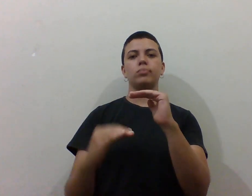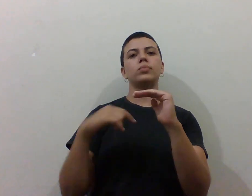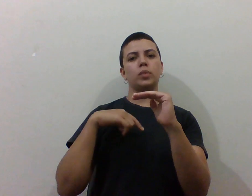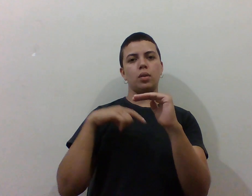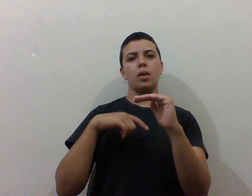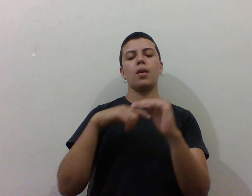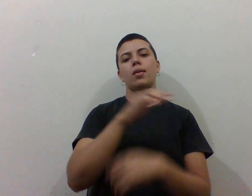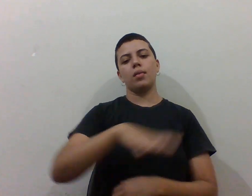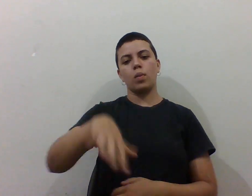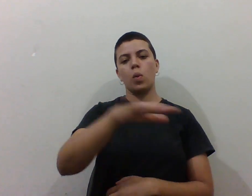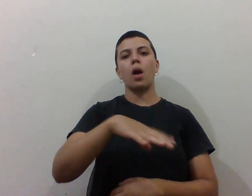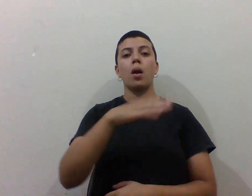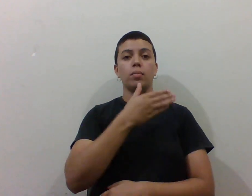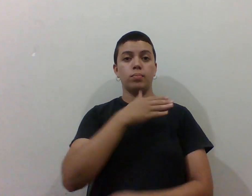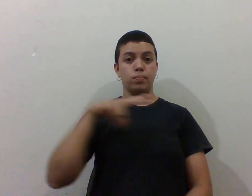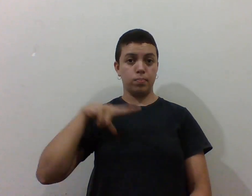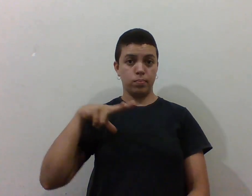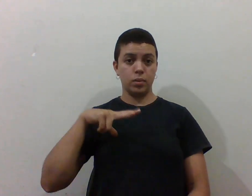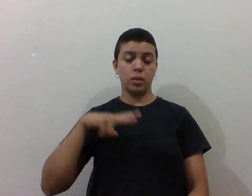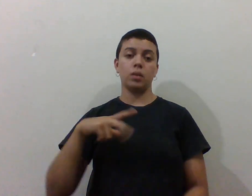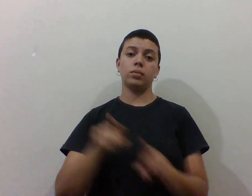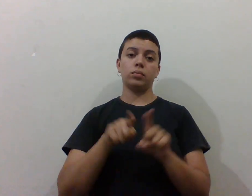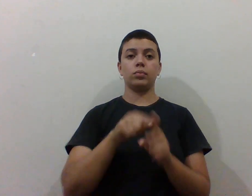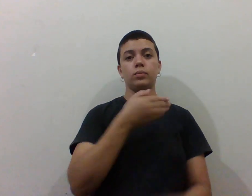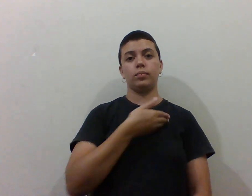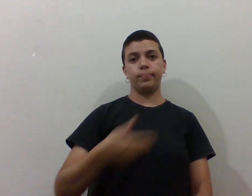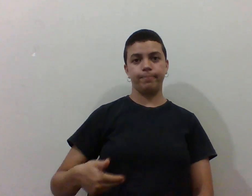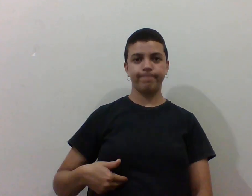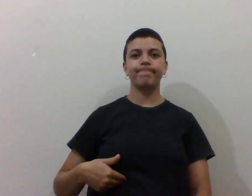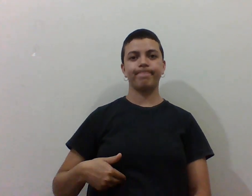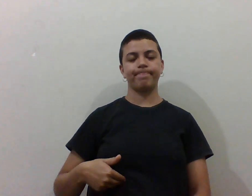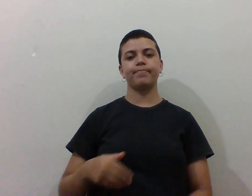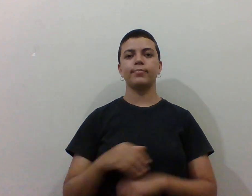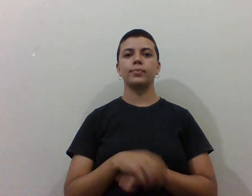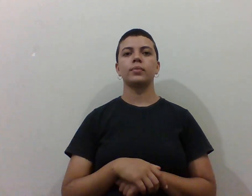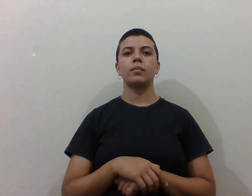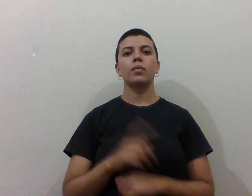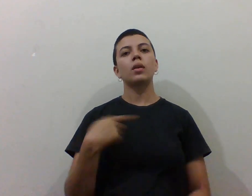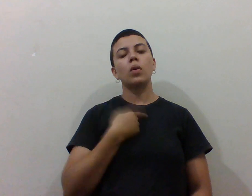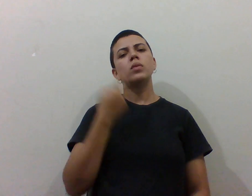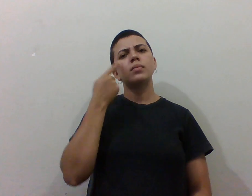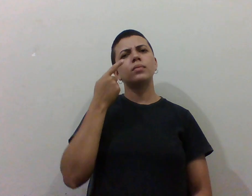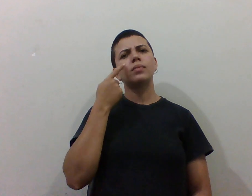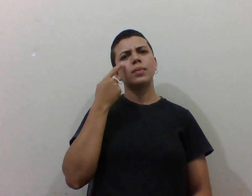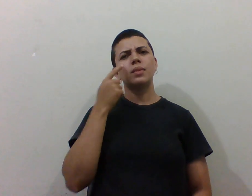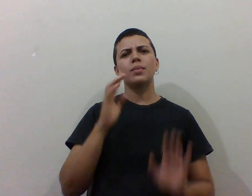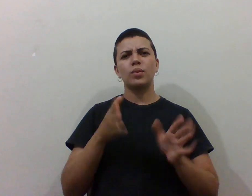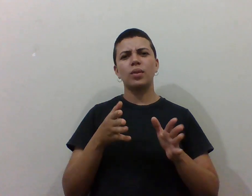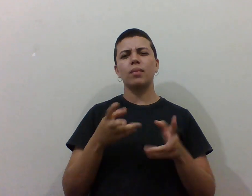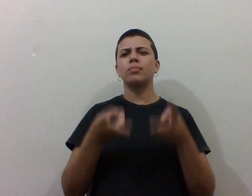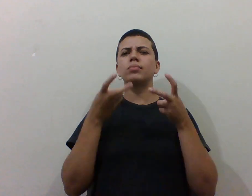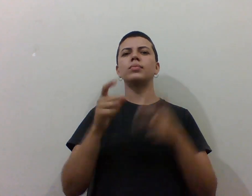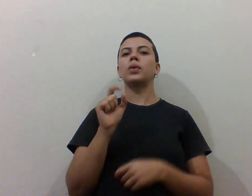privados, nós observamos que há uma contextualização de maior dificuldade